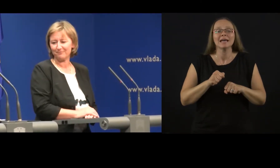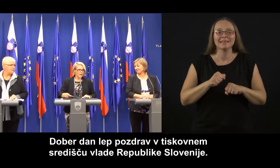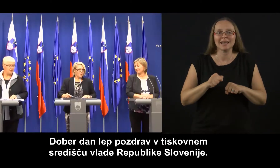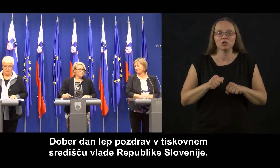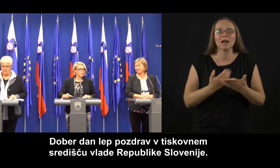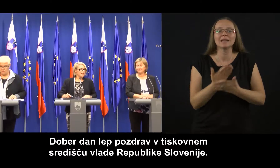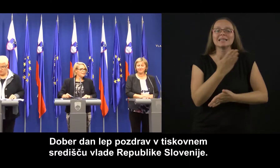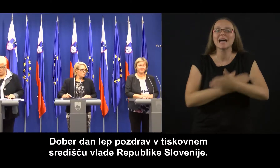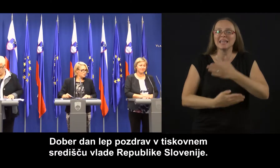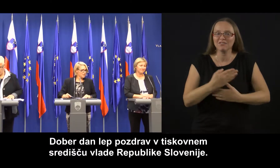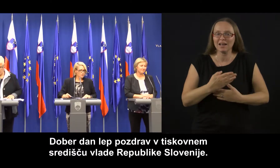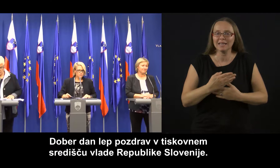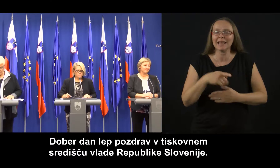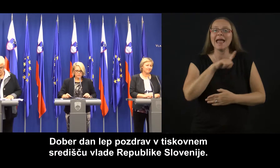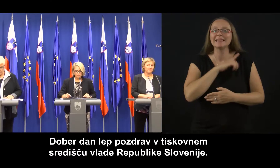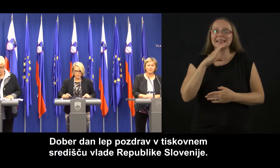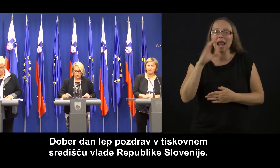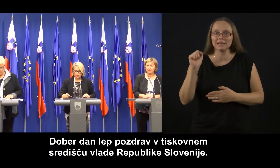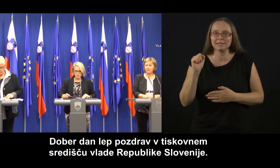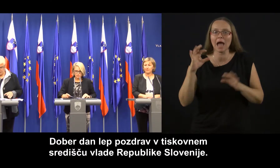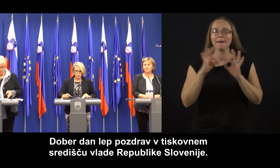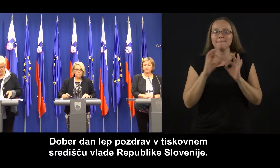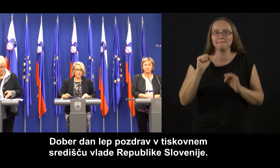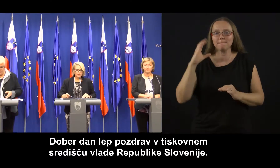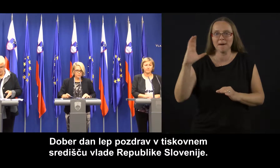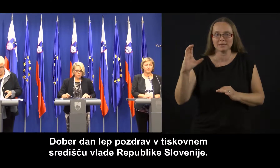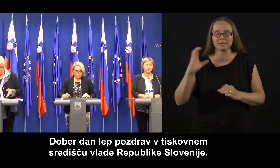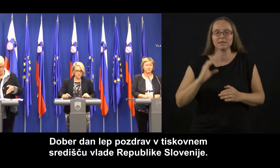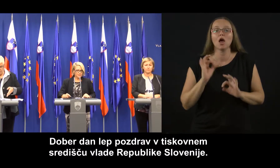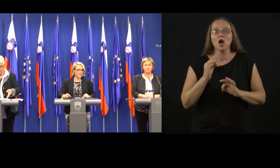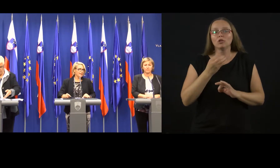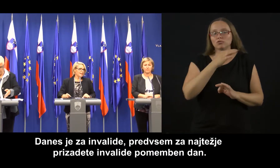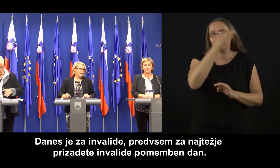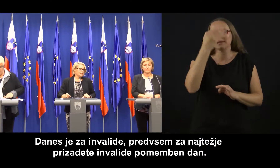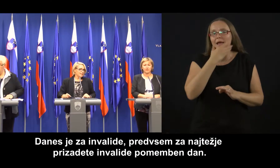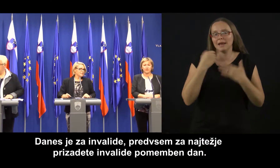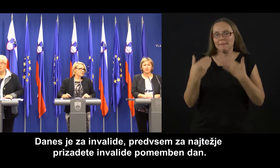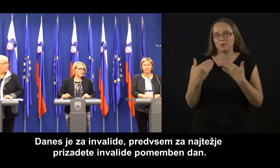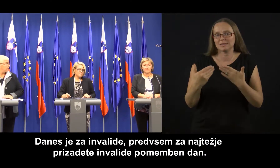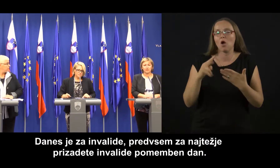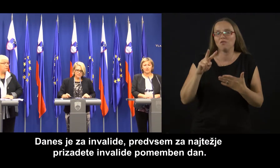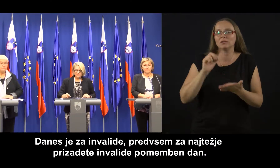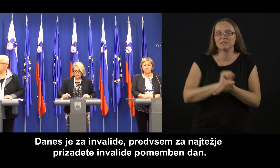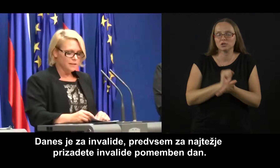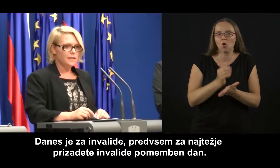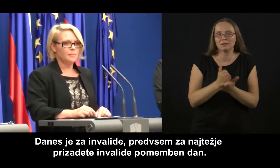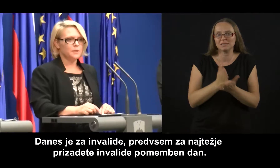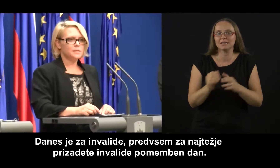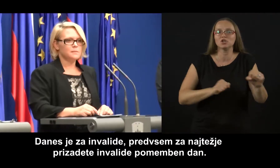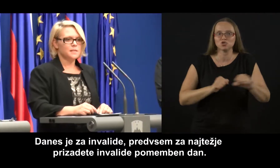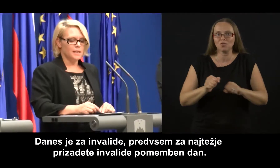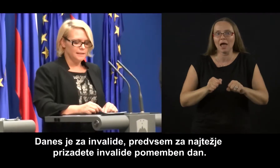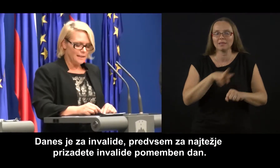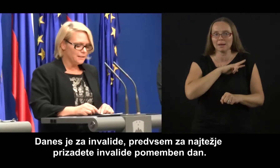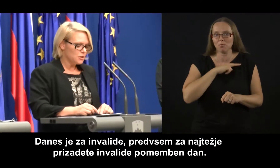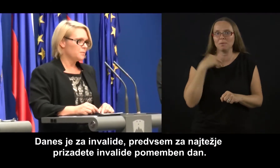izvolite. Dobar dan, lep pozdrav v tiskovnem središču vlade Republike Slovenije. Danes je za invalide,